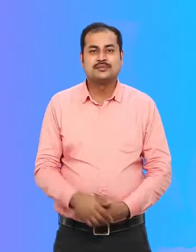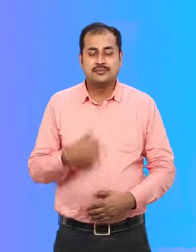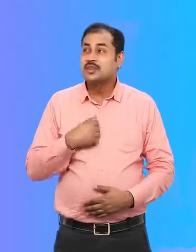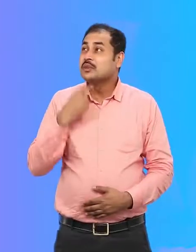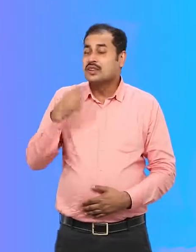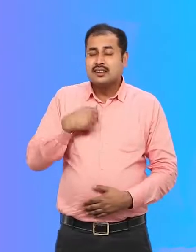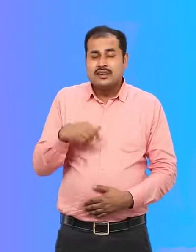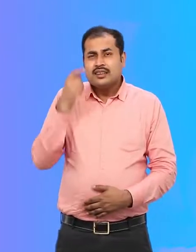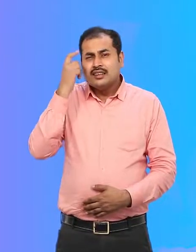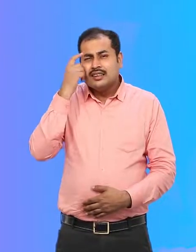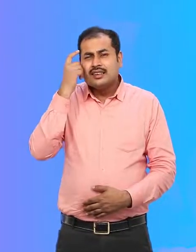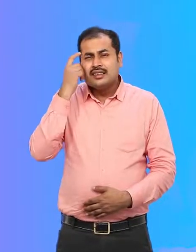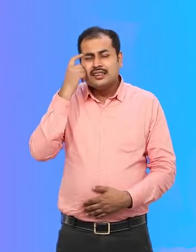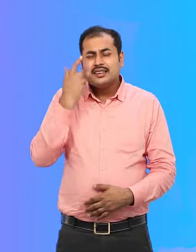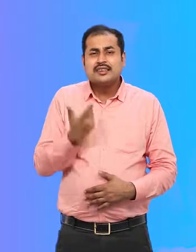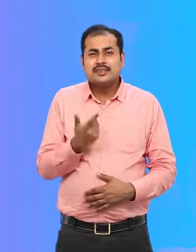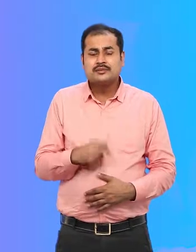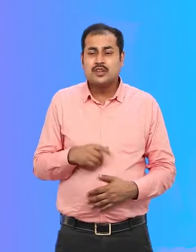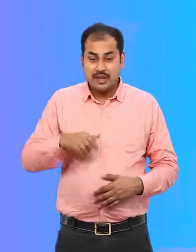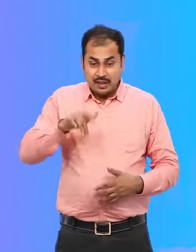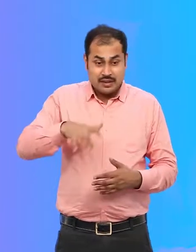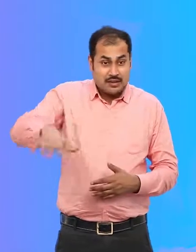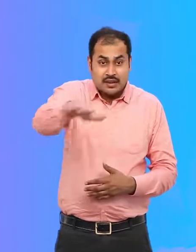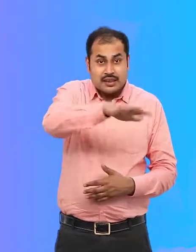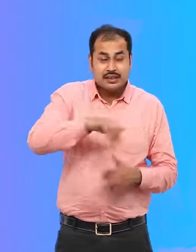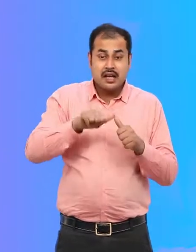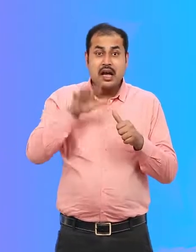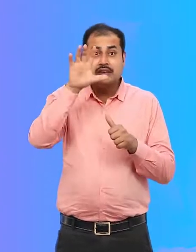पर मैं सोच रही हूं कि सुरम्यता सबके लिए अच्छी है